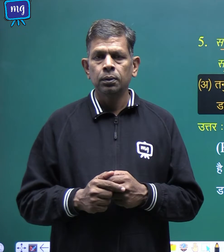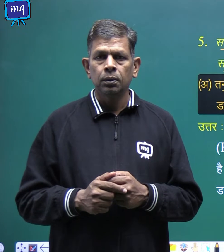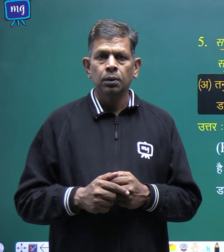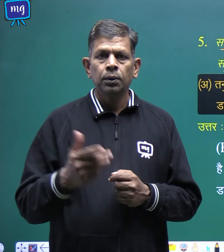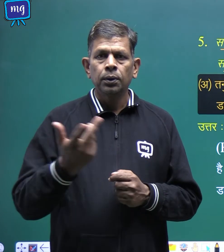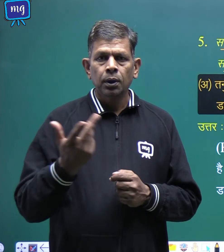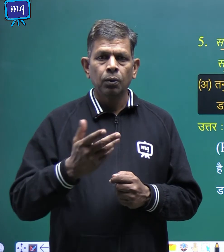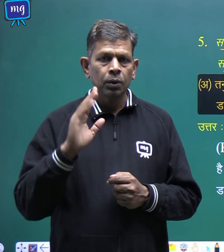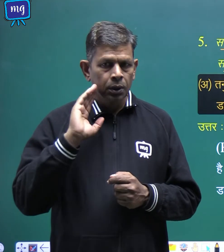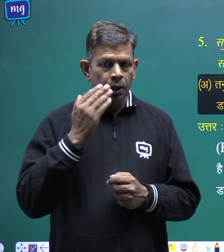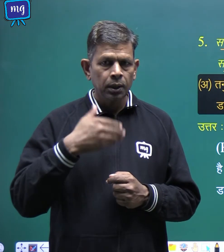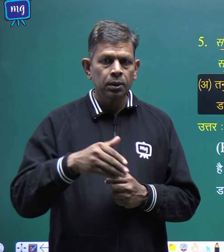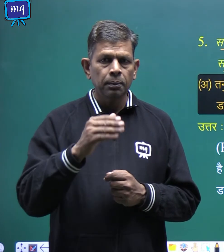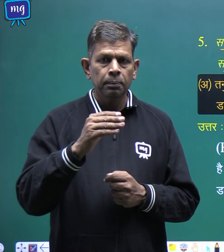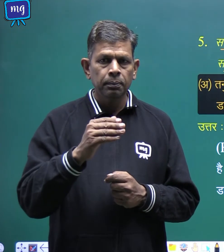क्या होता है जब?